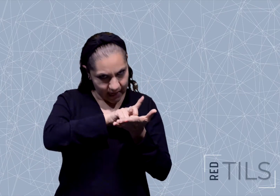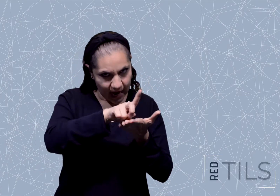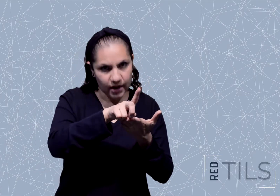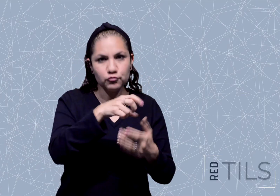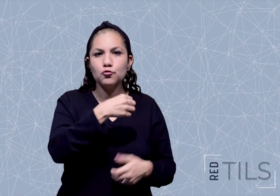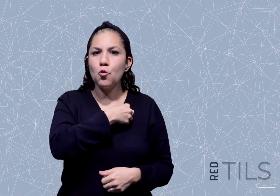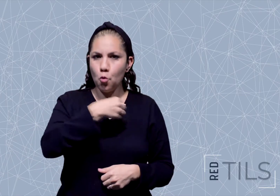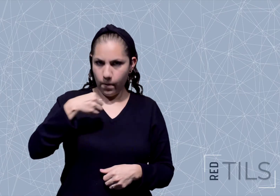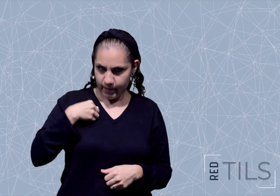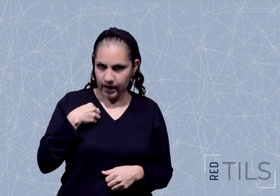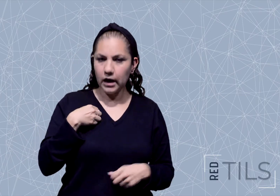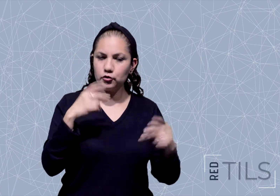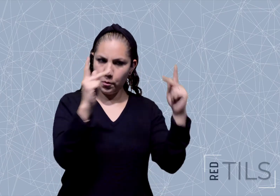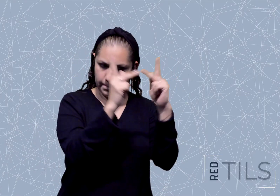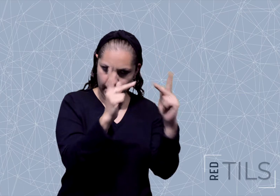contratantes.